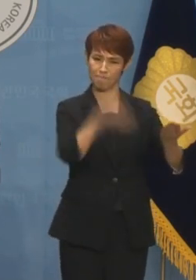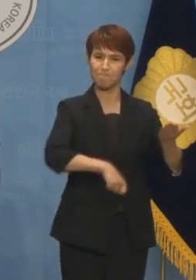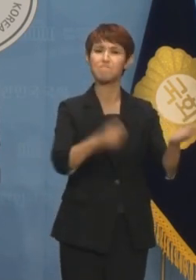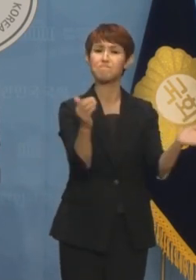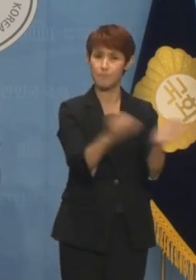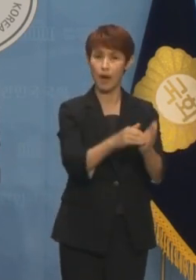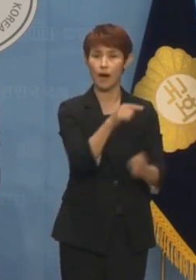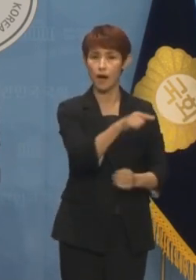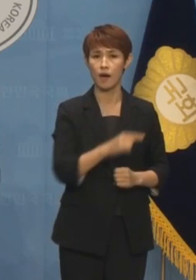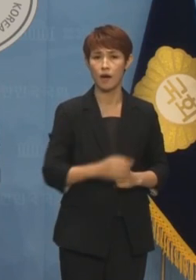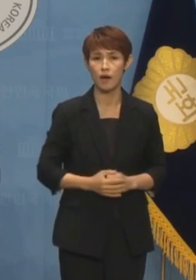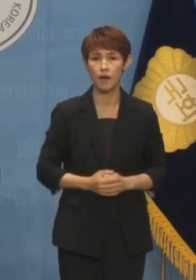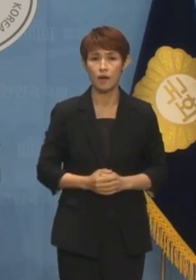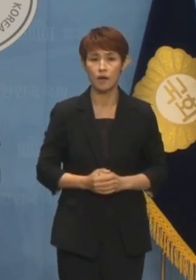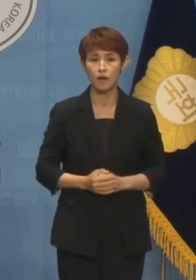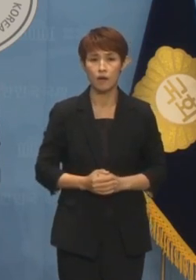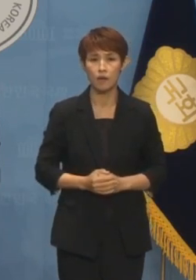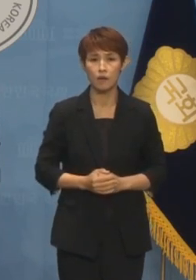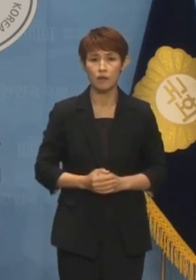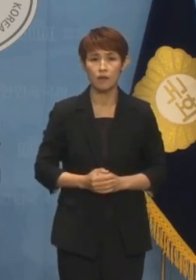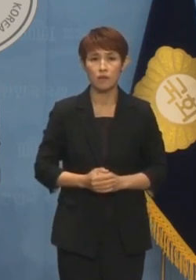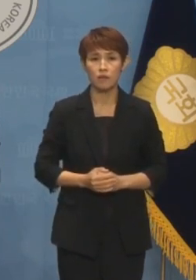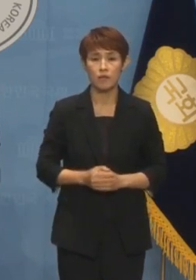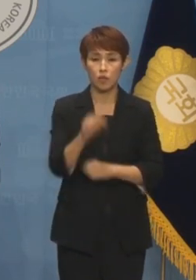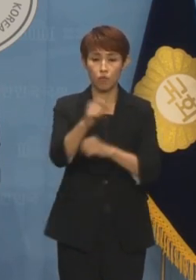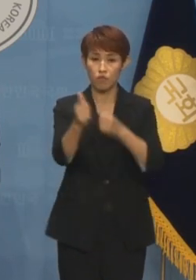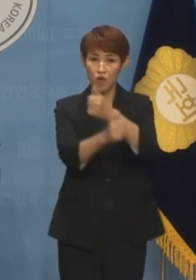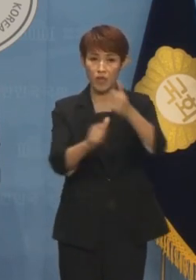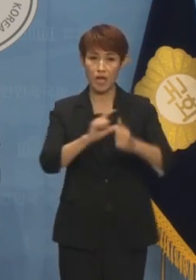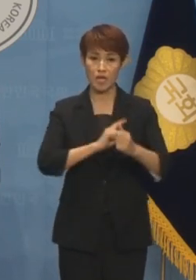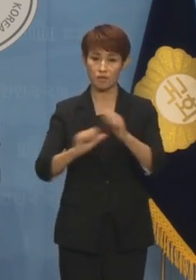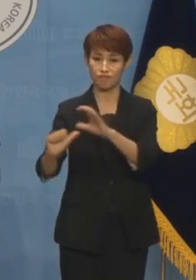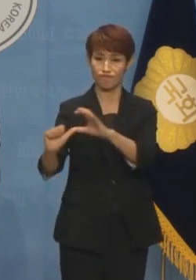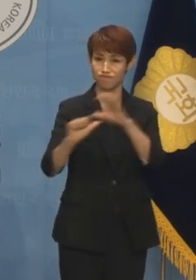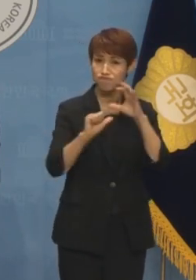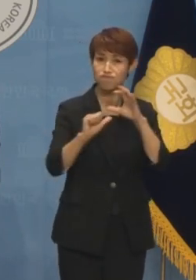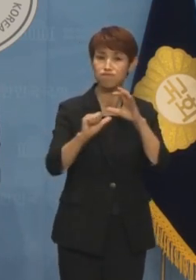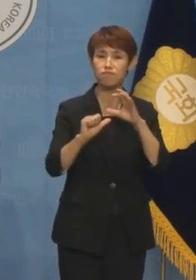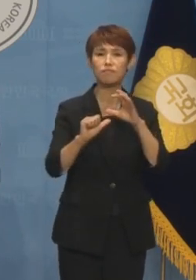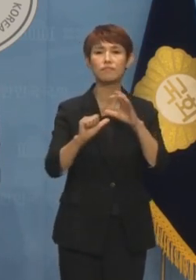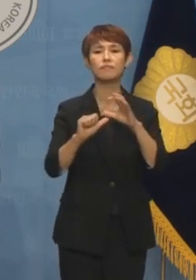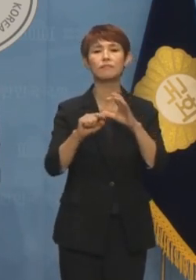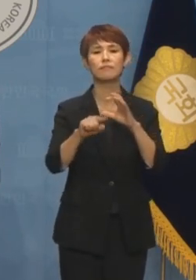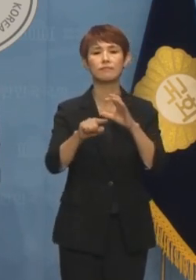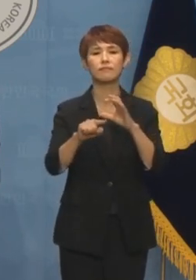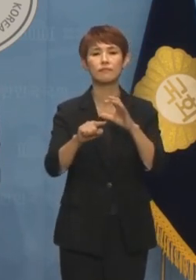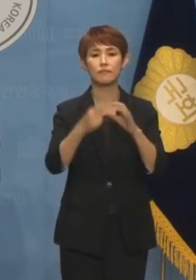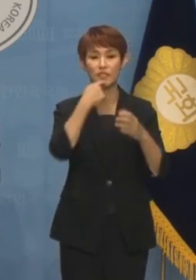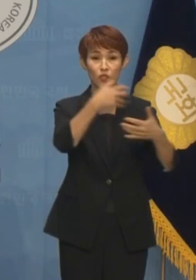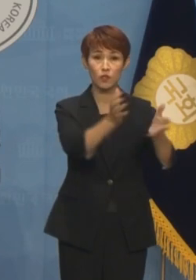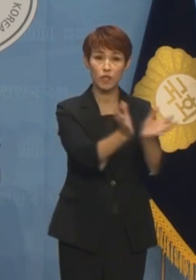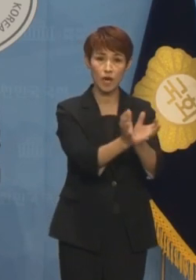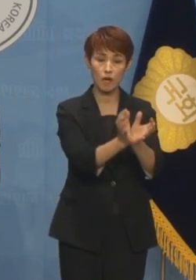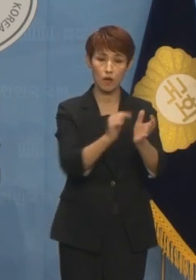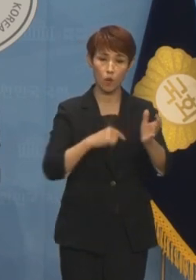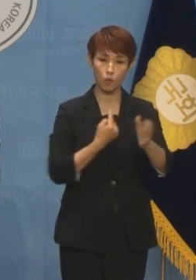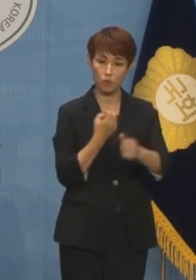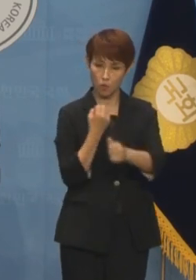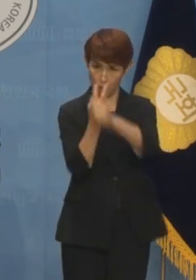의결한 안건입니다. 정무위원회 이름을 빙자한 민주당의 단독